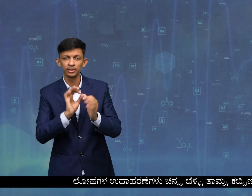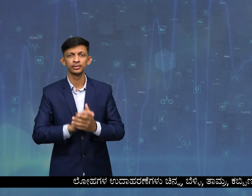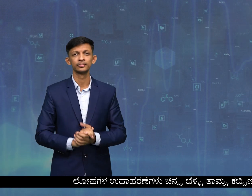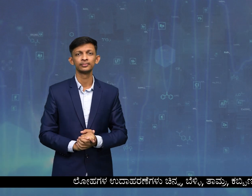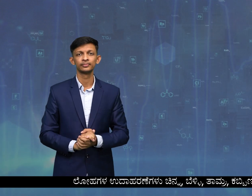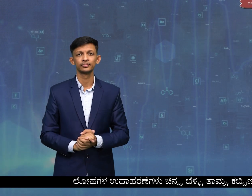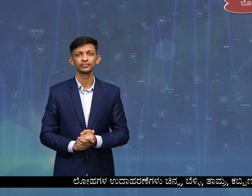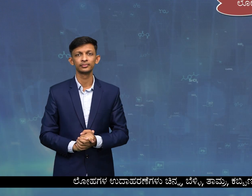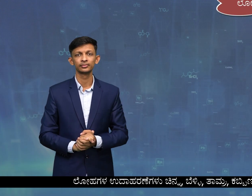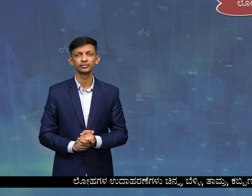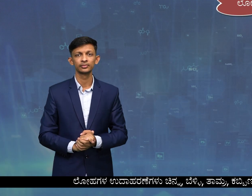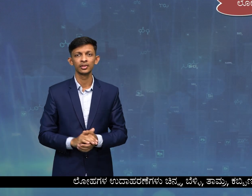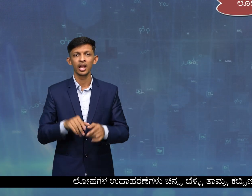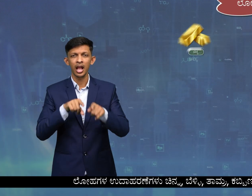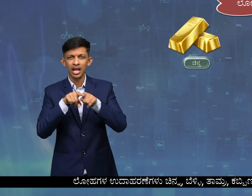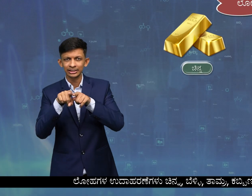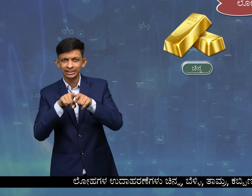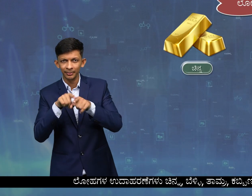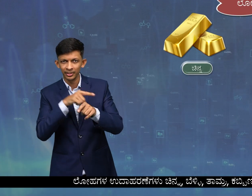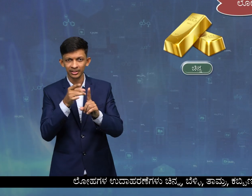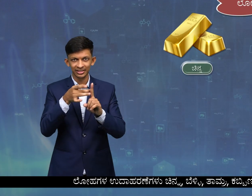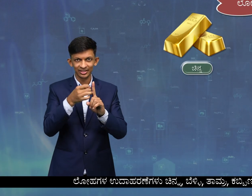ಲೋಹಗಳ ಉದಾಹರಣೆಗಳು ಚಿನ್ನ, ಬೆಳ್ಳಿ, ತಾಮ್ರ, ಕಬ್ಬಿಣ ಇತ್ಯಾದಿ.